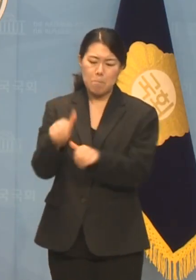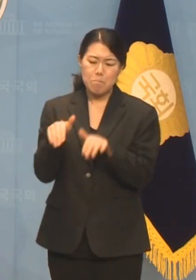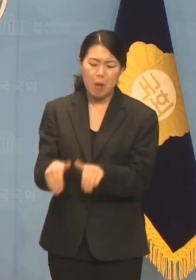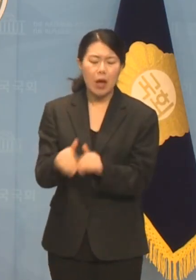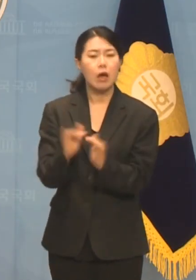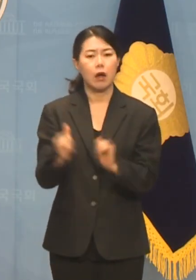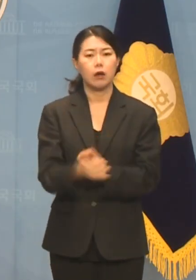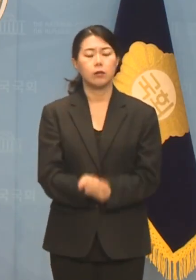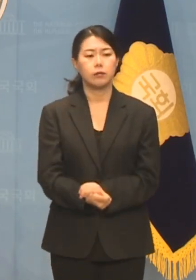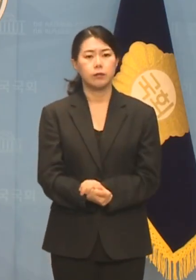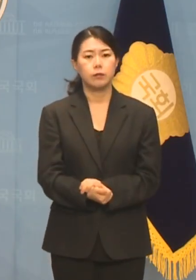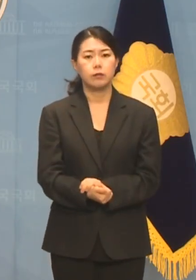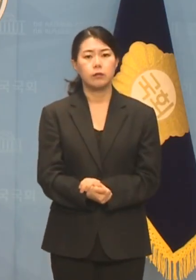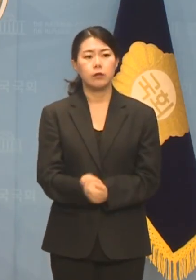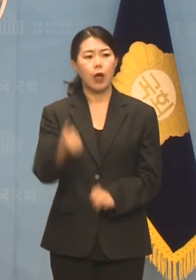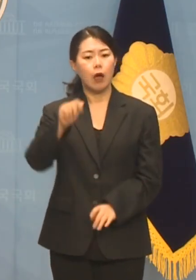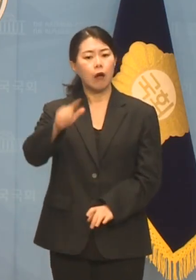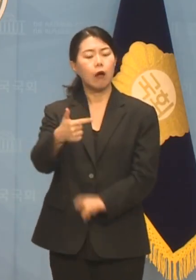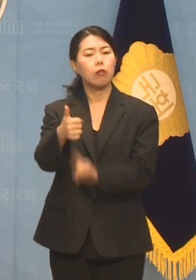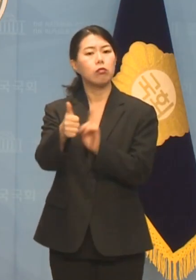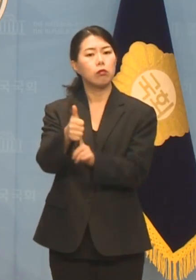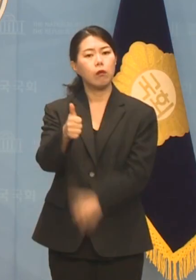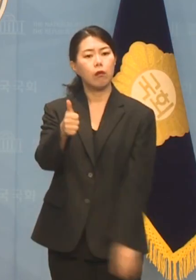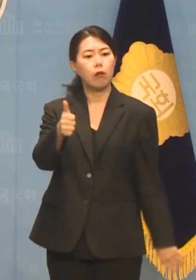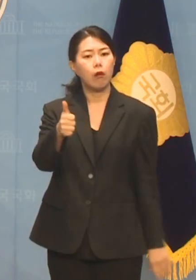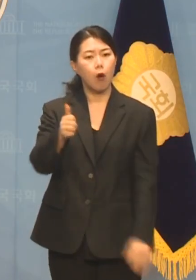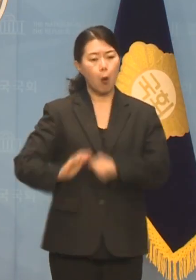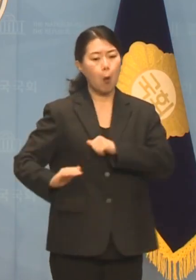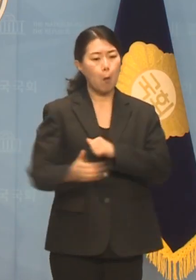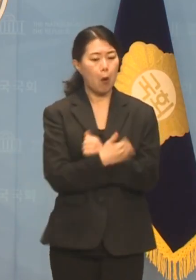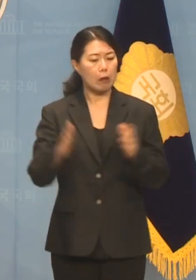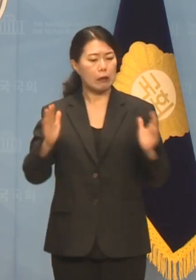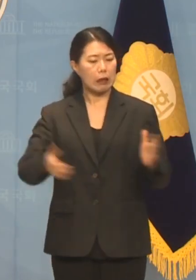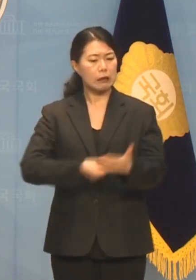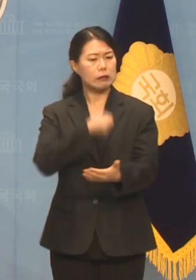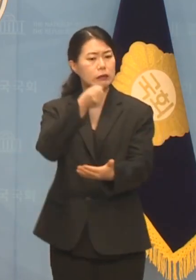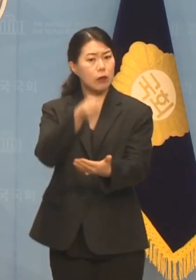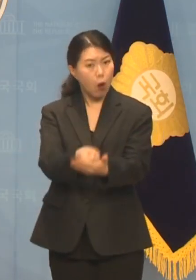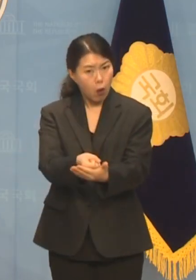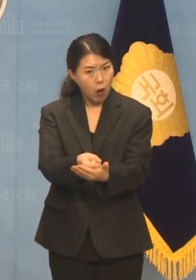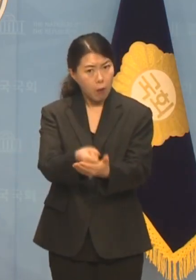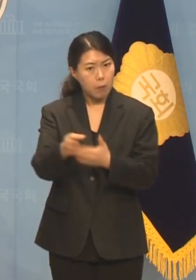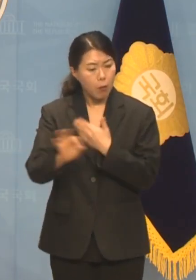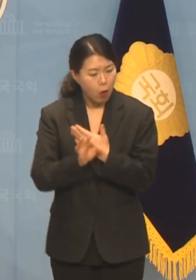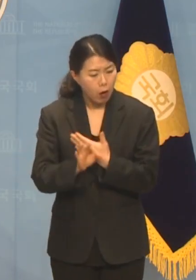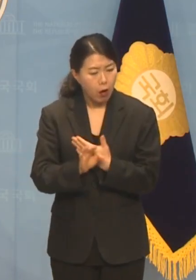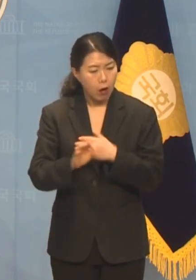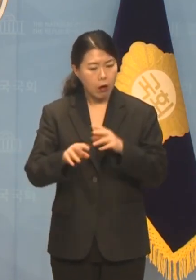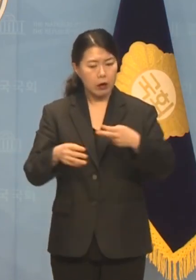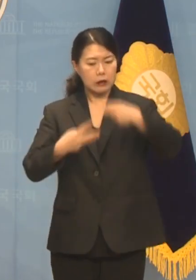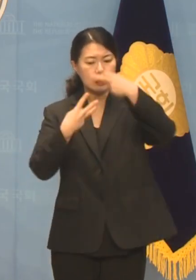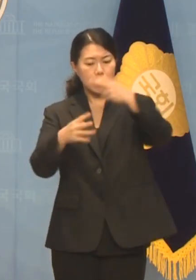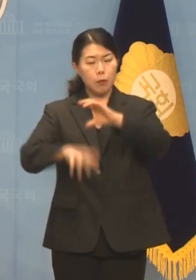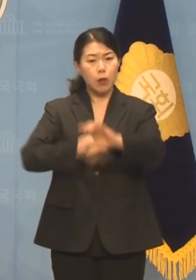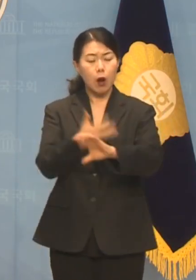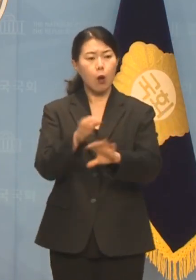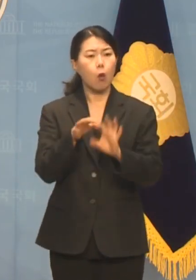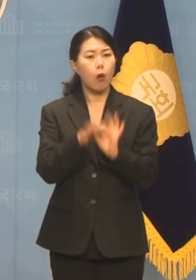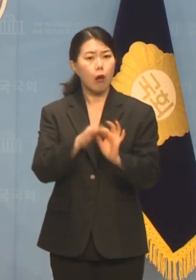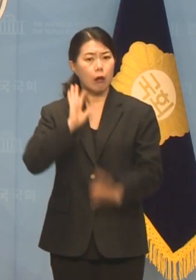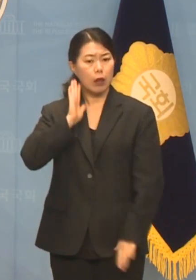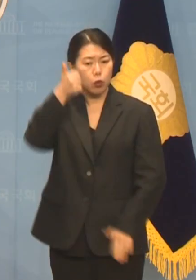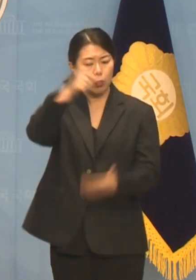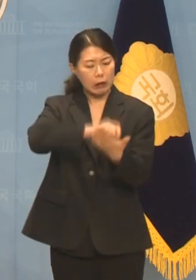부역자입니다. 그런 한덕수 권한대행이 보호기간을 지정하게 된다면 12.3 내란과 관련된